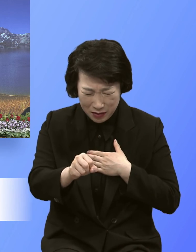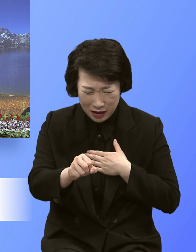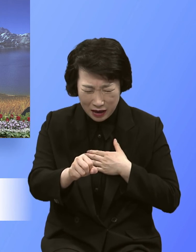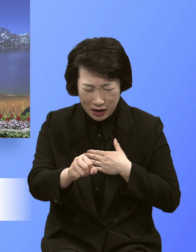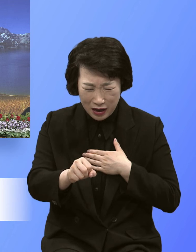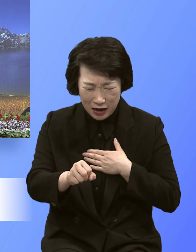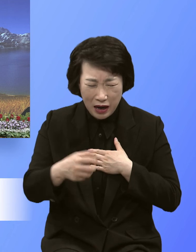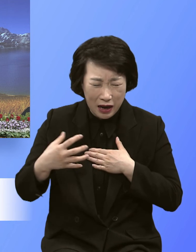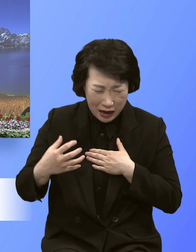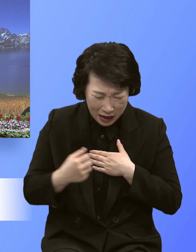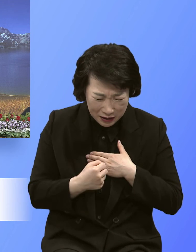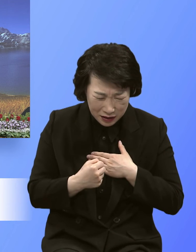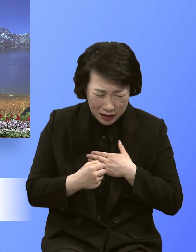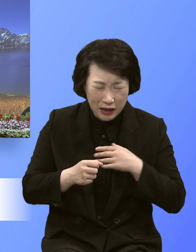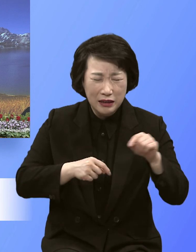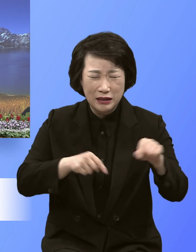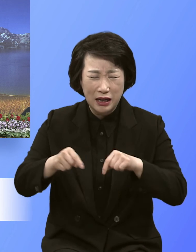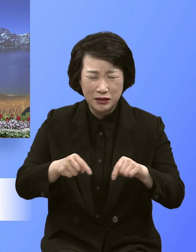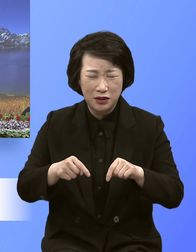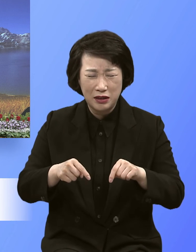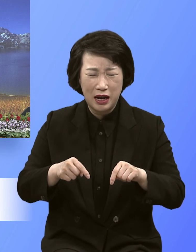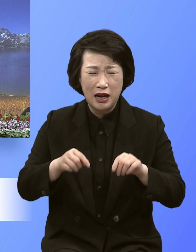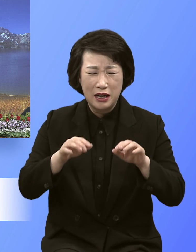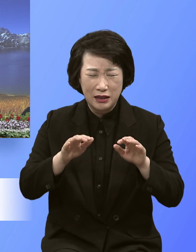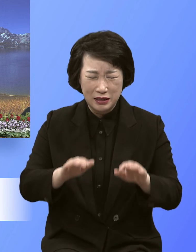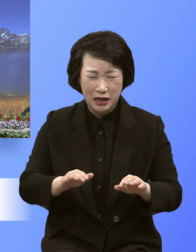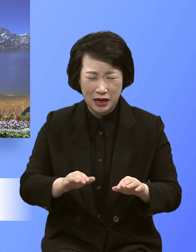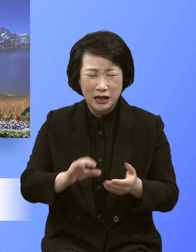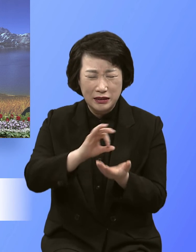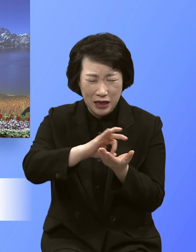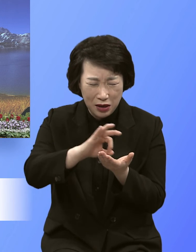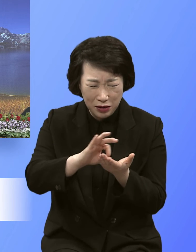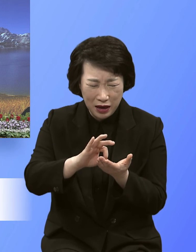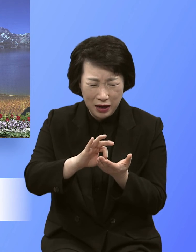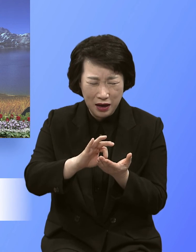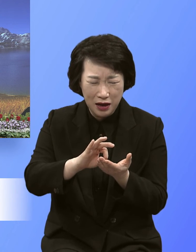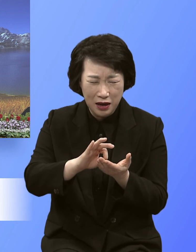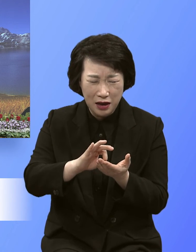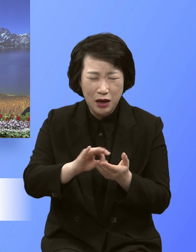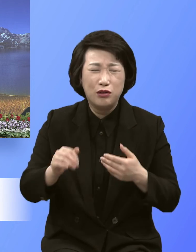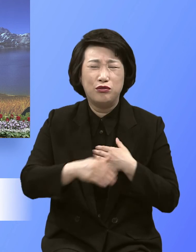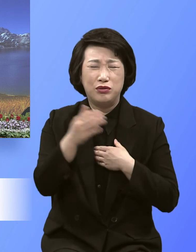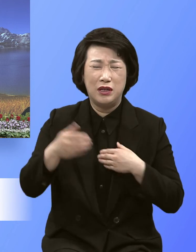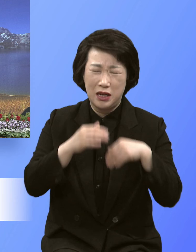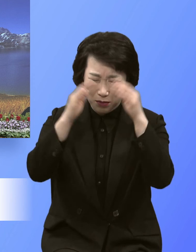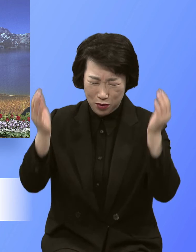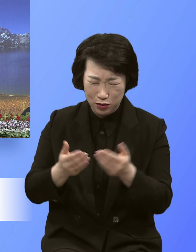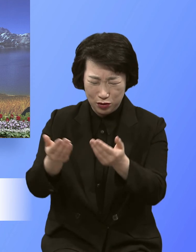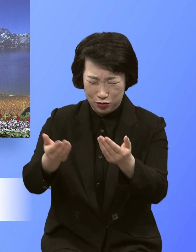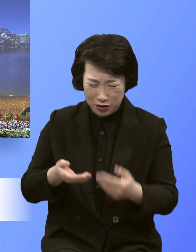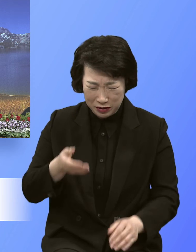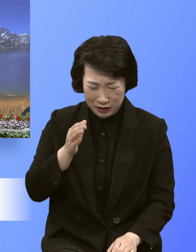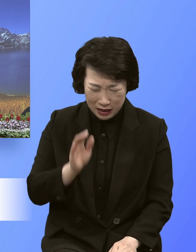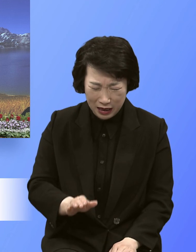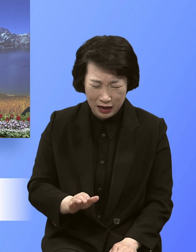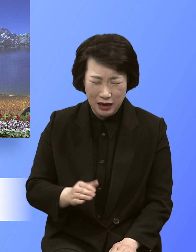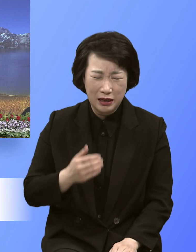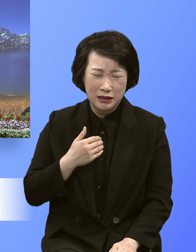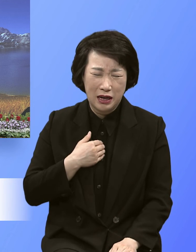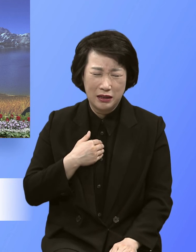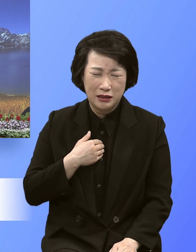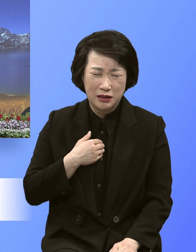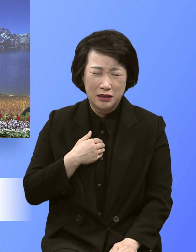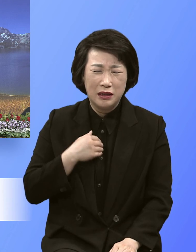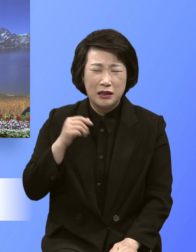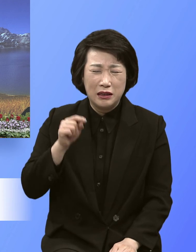소유하라, 정복하라, 다스려라, 사용해라 우리에게 주셨는데